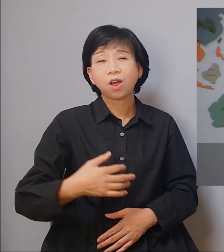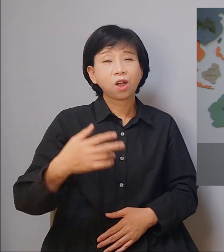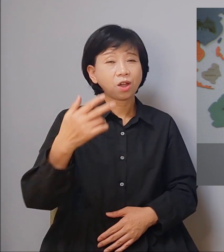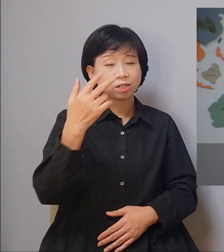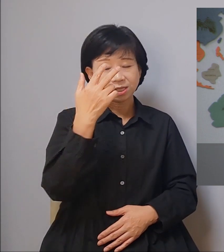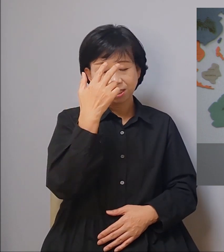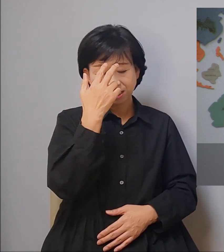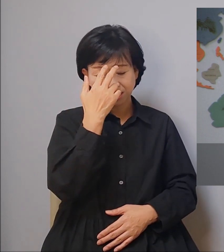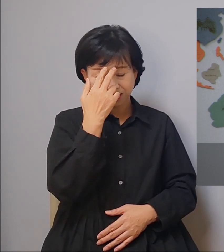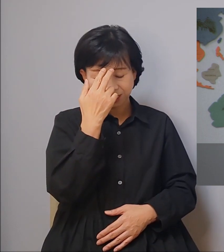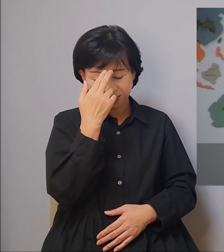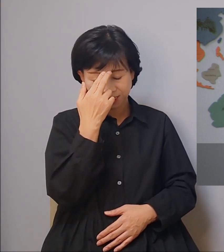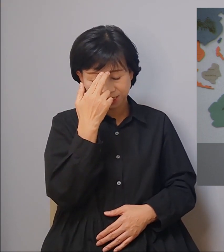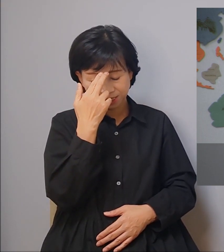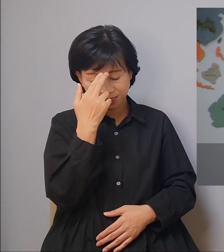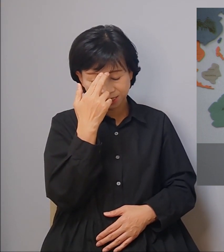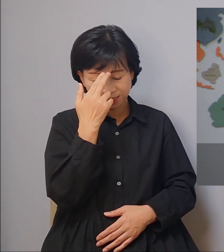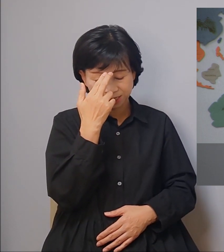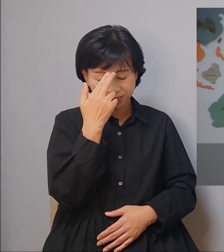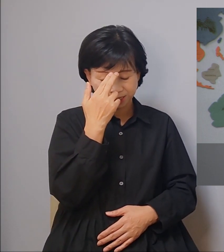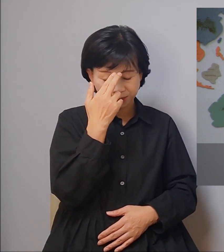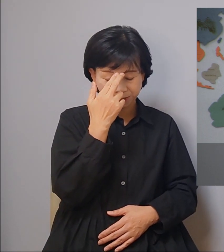걱정 근심